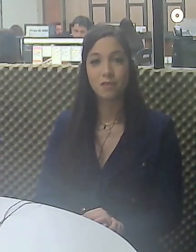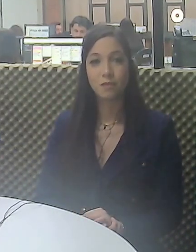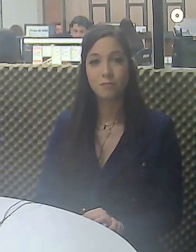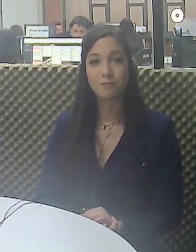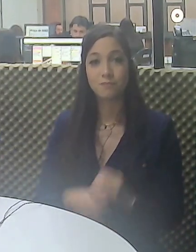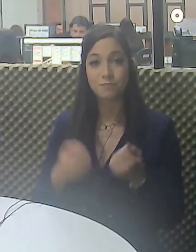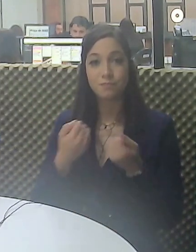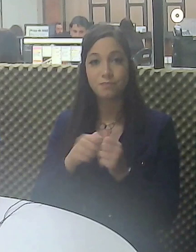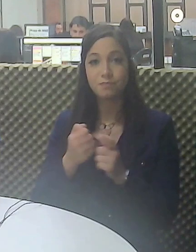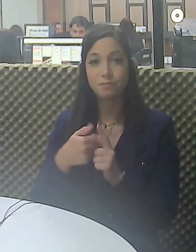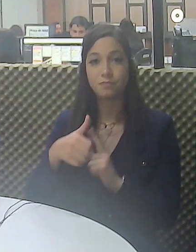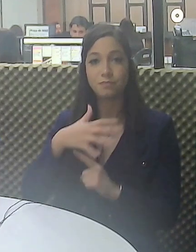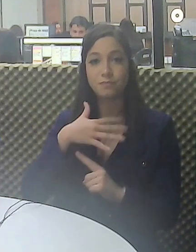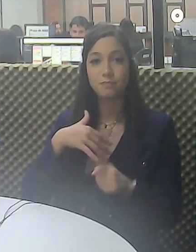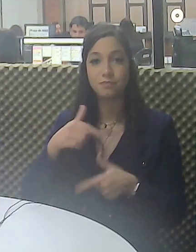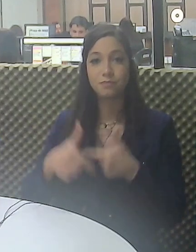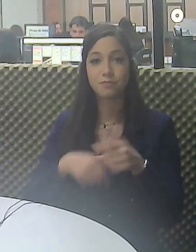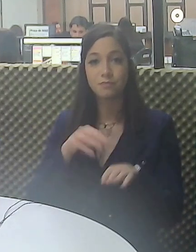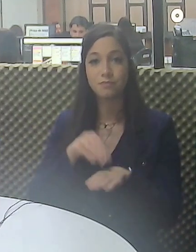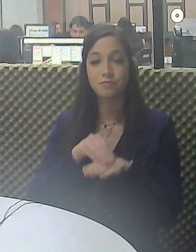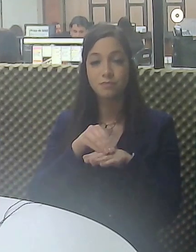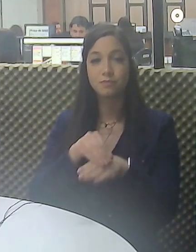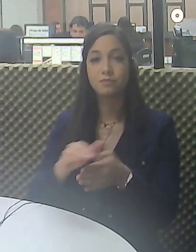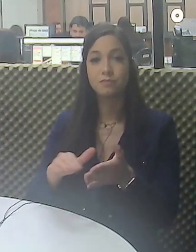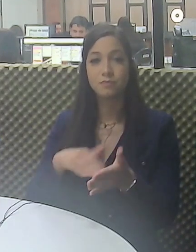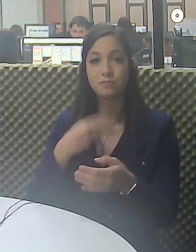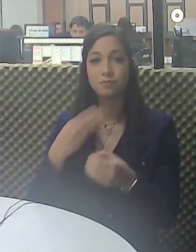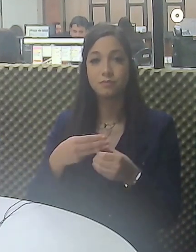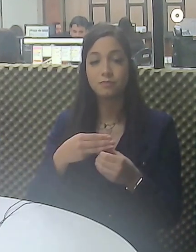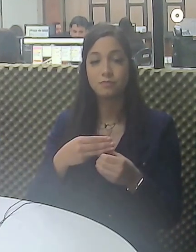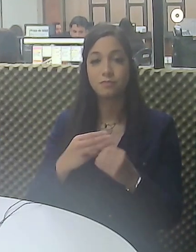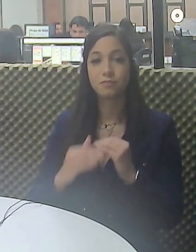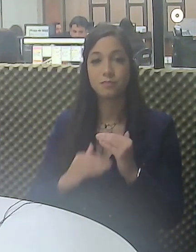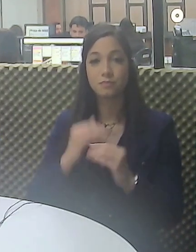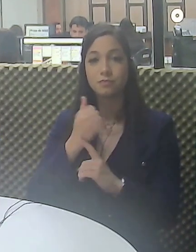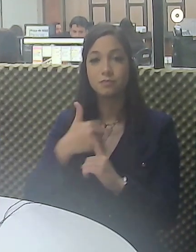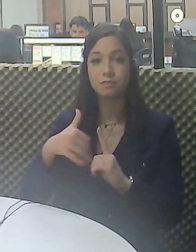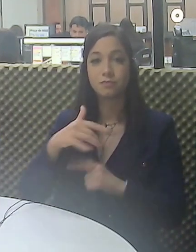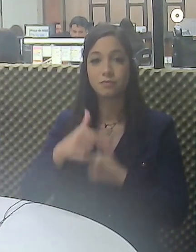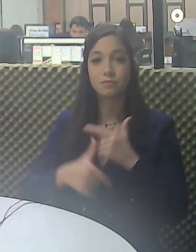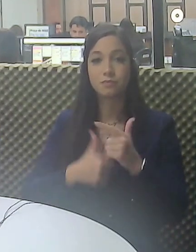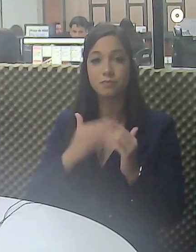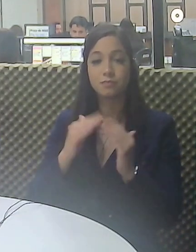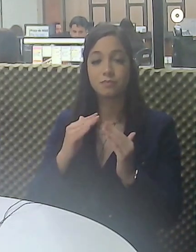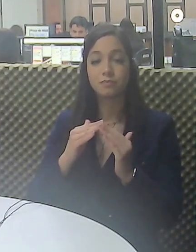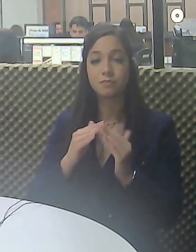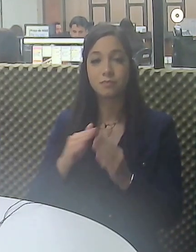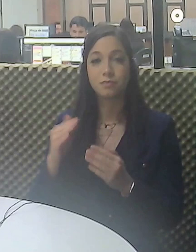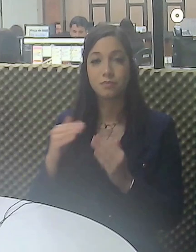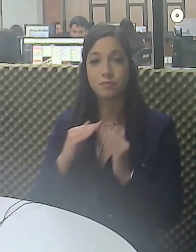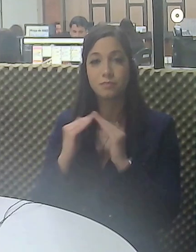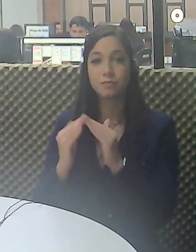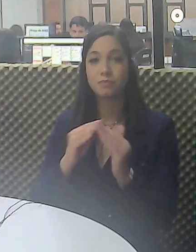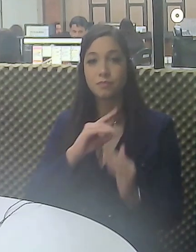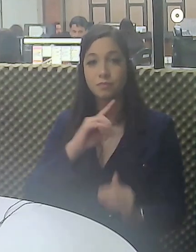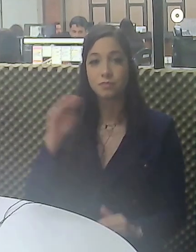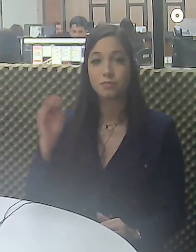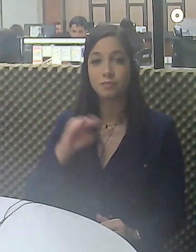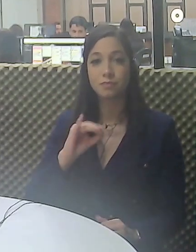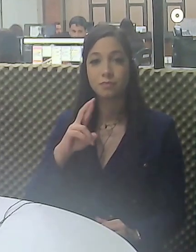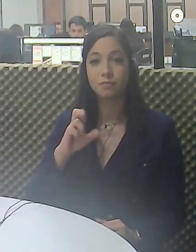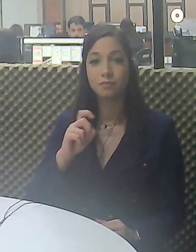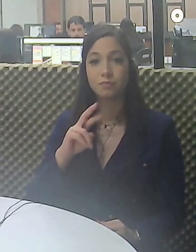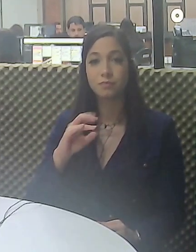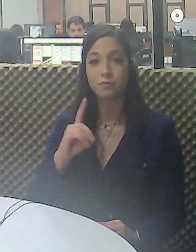Notícias. Busão Social, o serviço itinerante da Secretaria Municipal de Desenvolvimento Social, chegou ao bairro Zair Rezende nesta